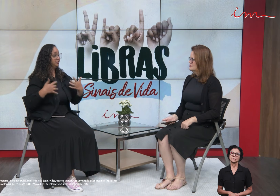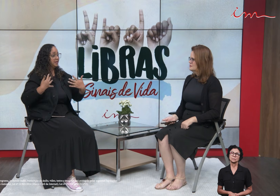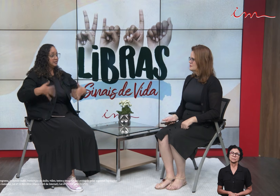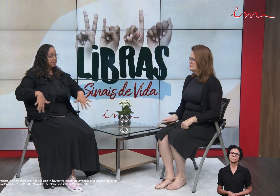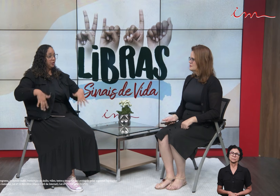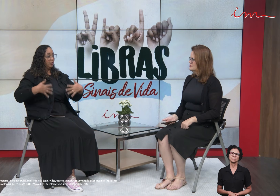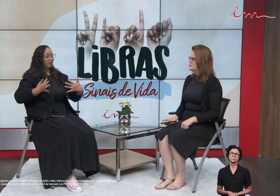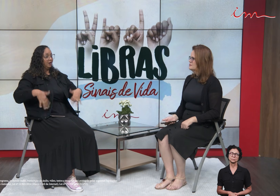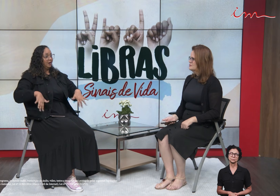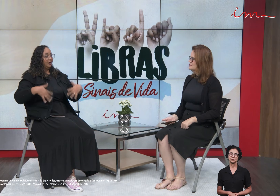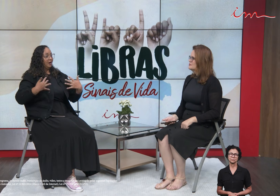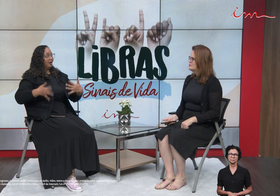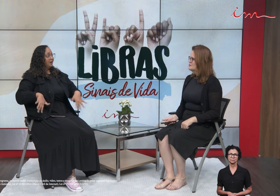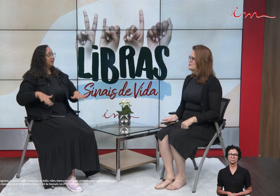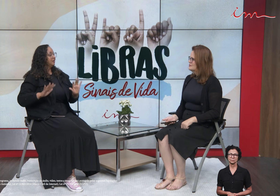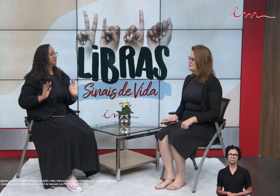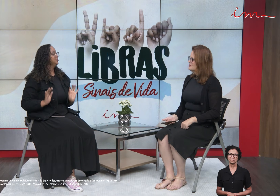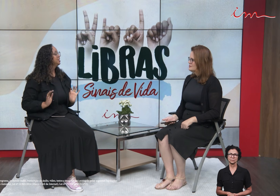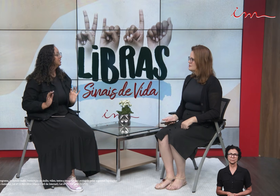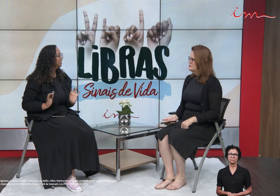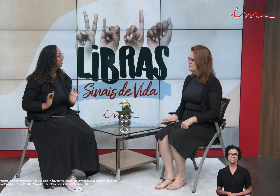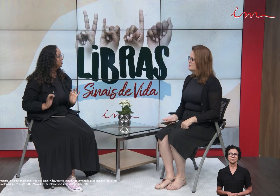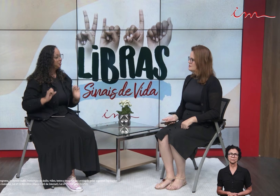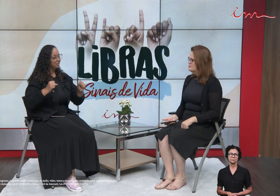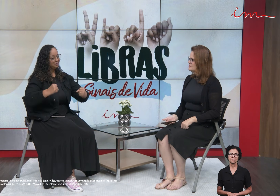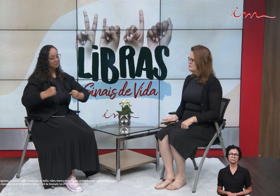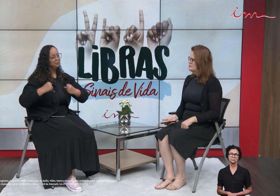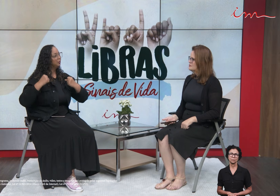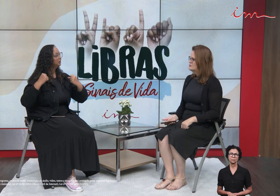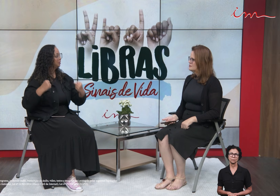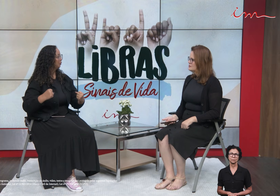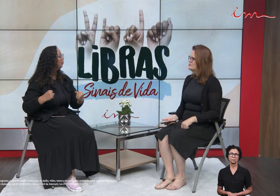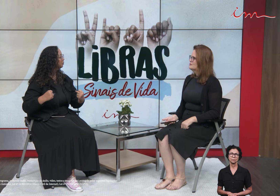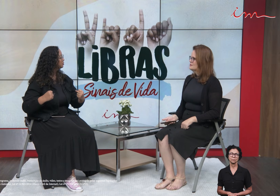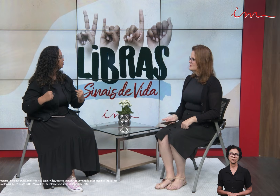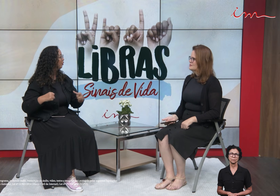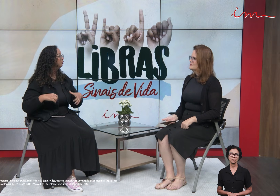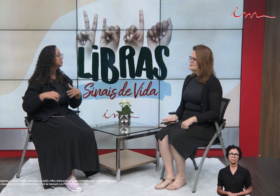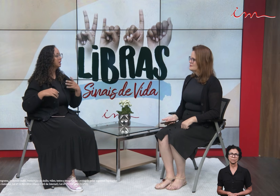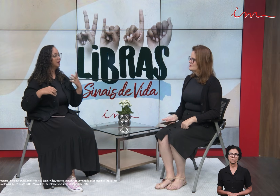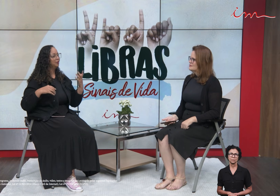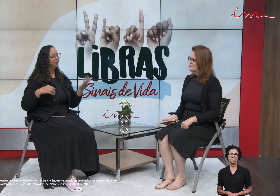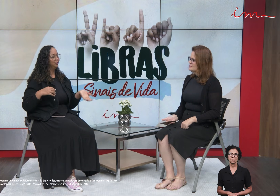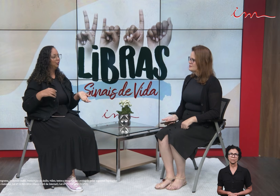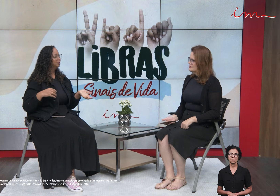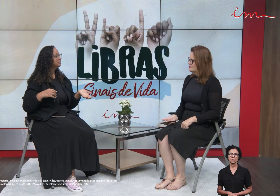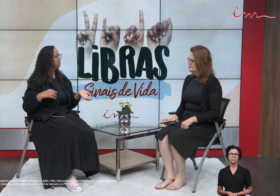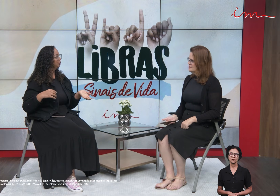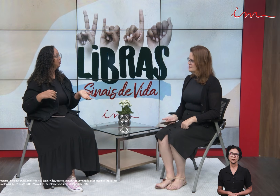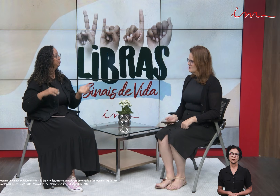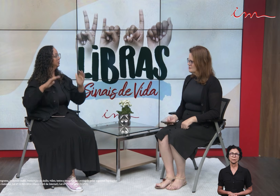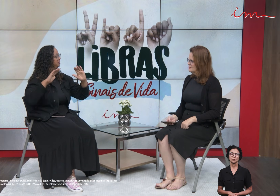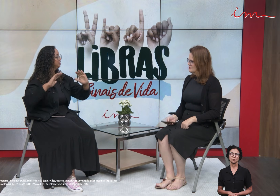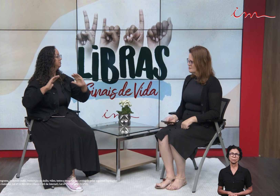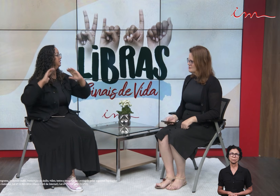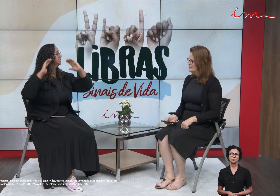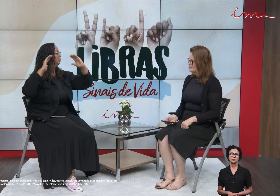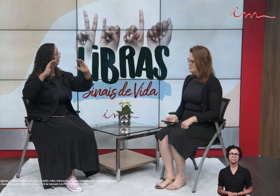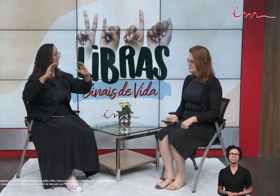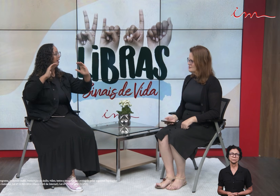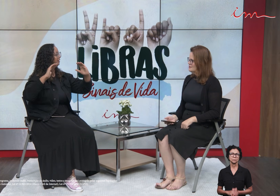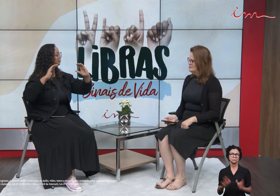ressurgiu", se eu fizer assim, ó, de grande e poderoso, ou usar um sinônimo, né,